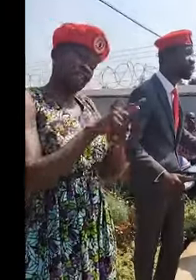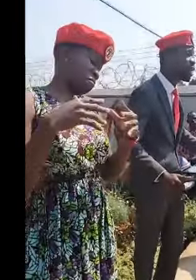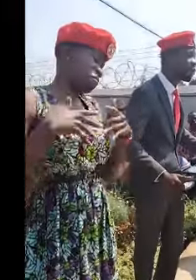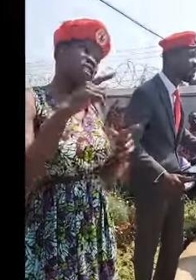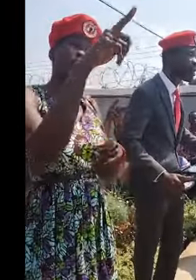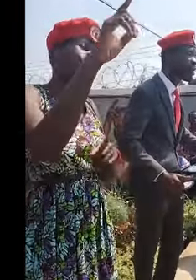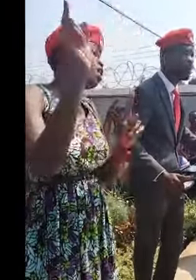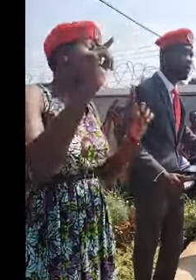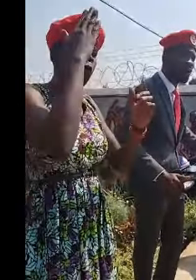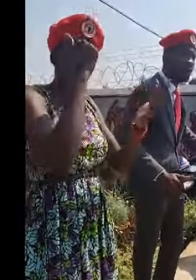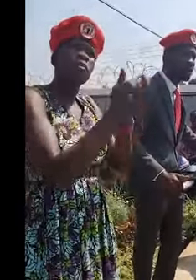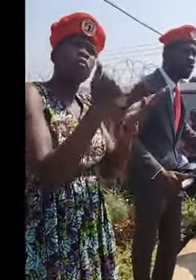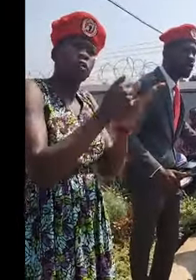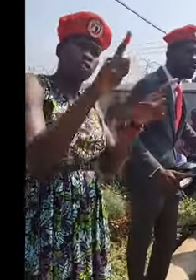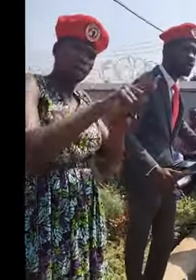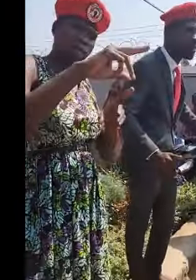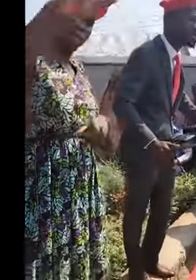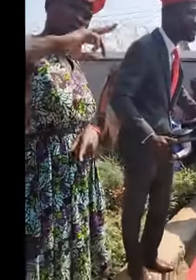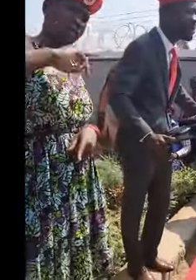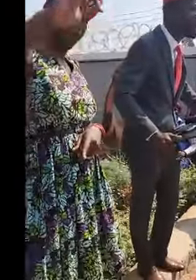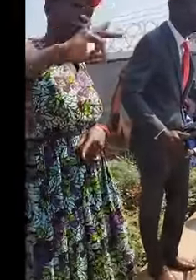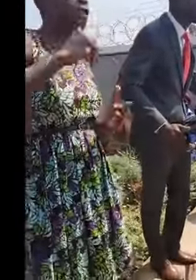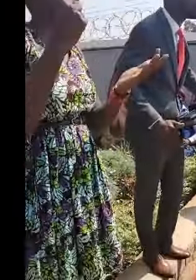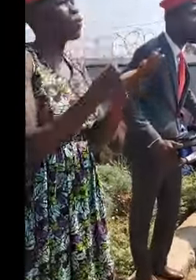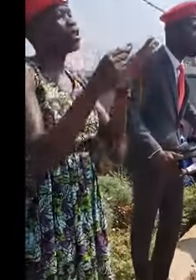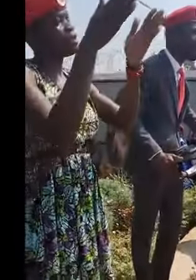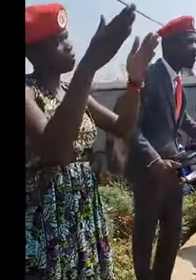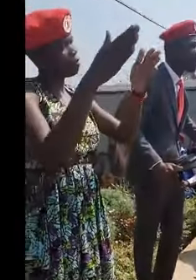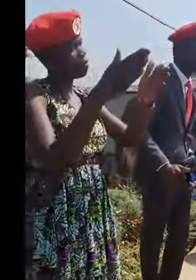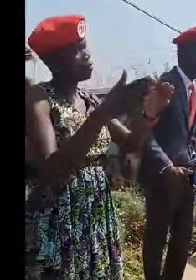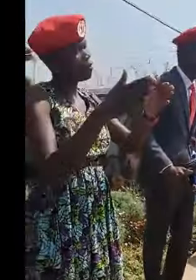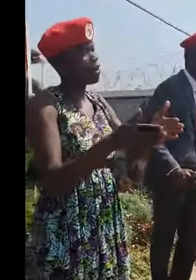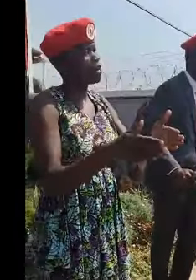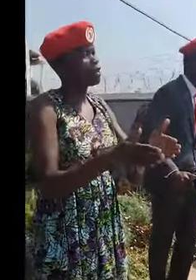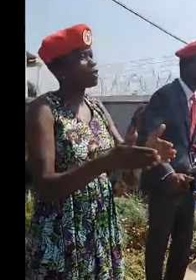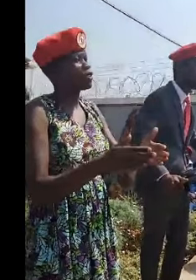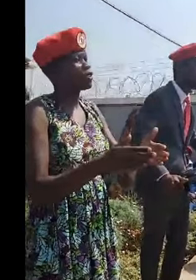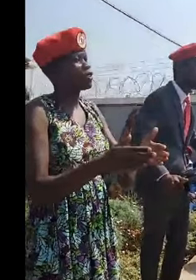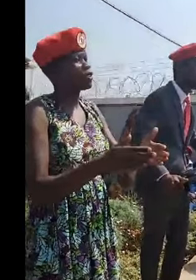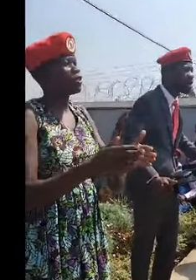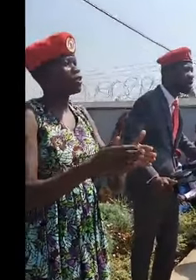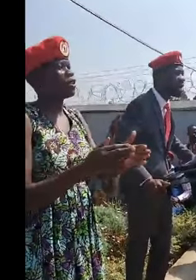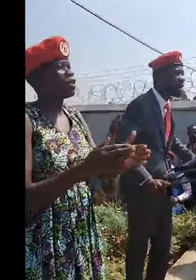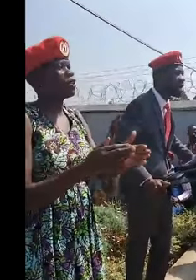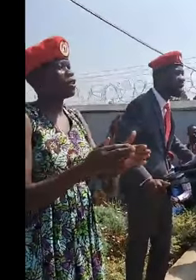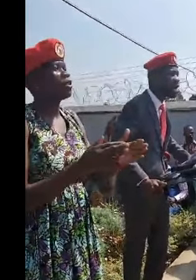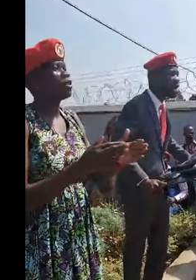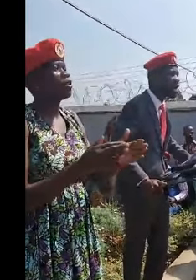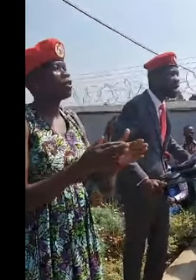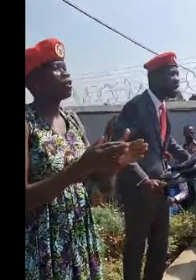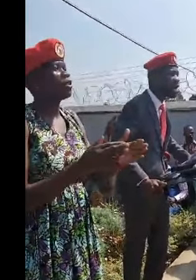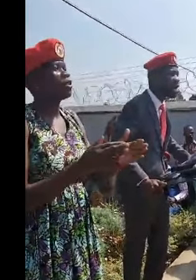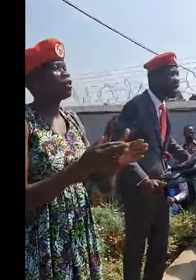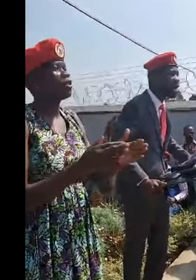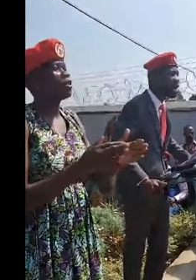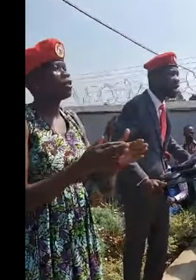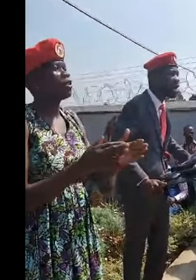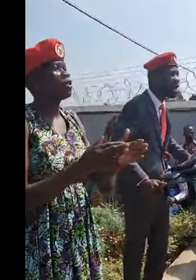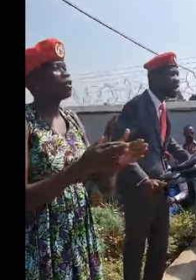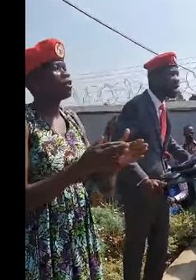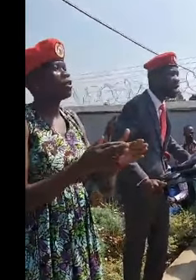naawe oli munnayuganda mwebale nnyo okumpuliriza bassebo ne bannyabo mukama abeere naawe.